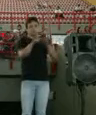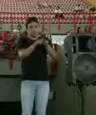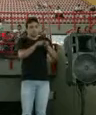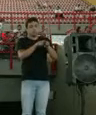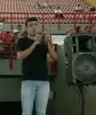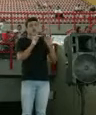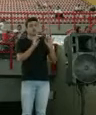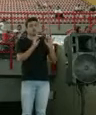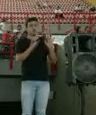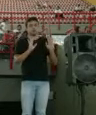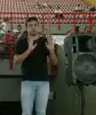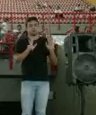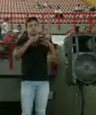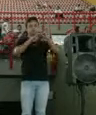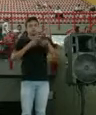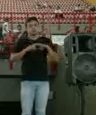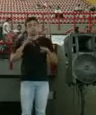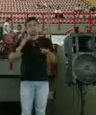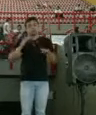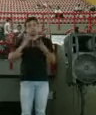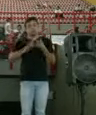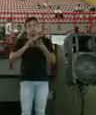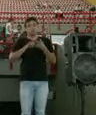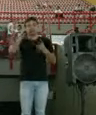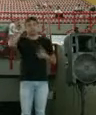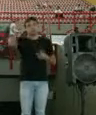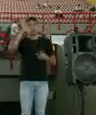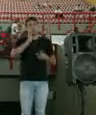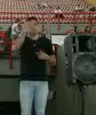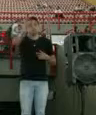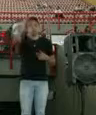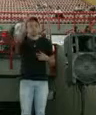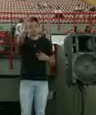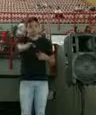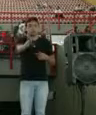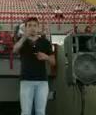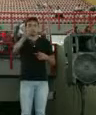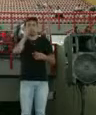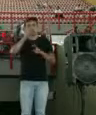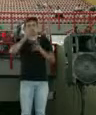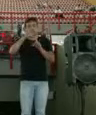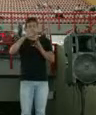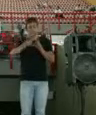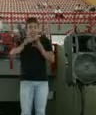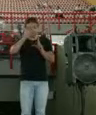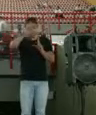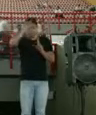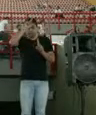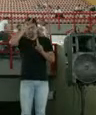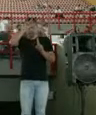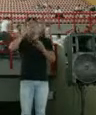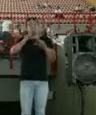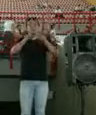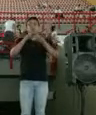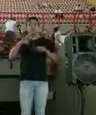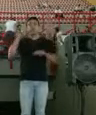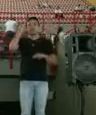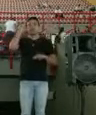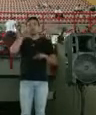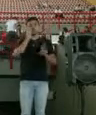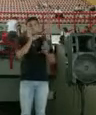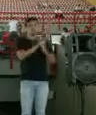casais. Olha aí. Com isso, procurou evitar futuras gestações indesejadas, pois sabia que